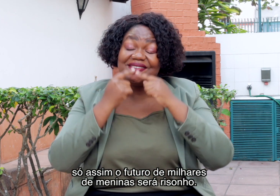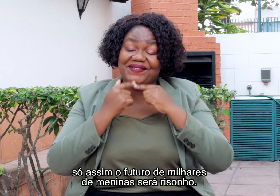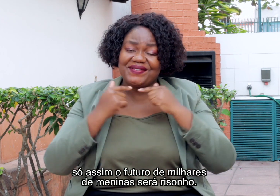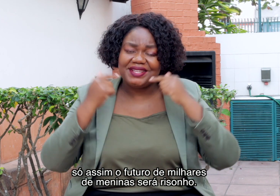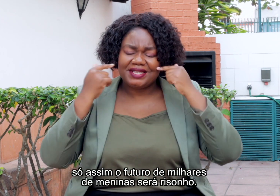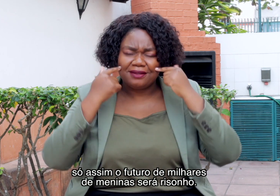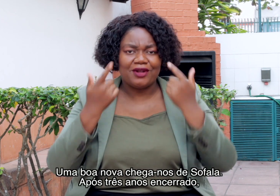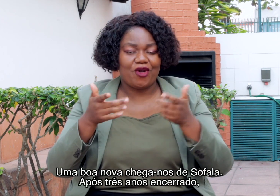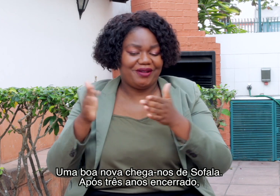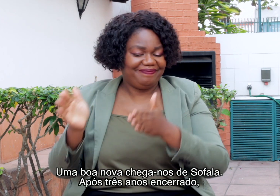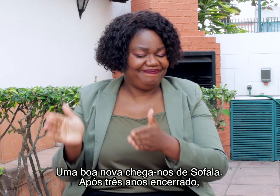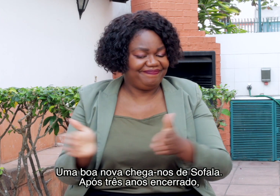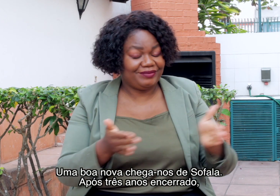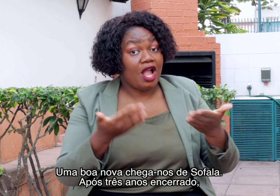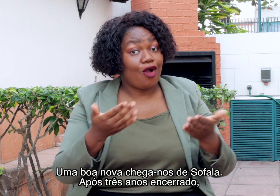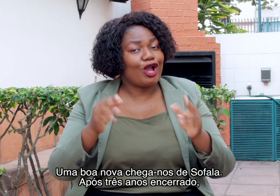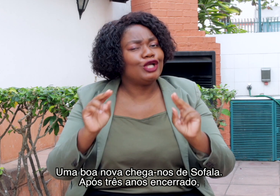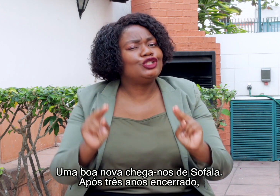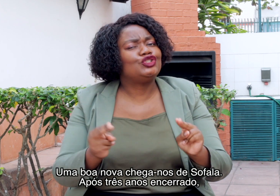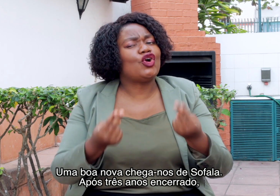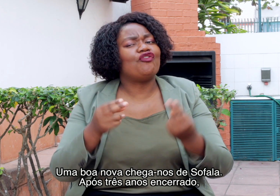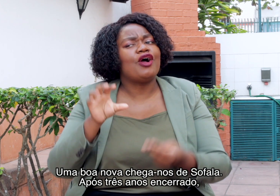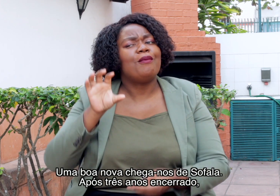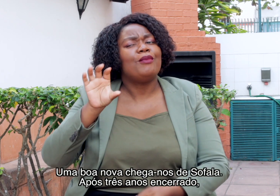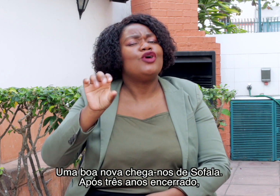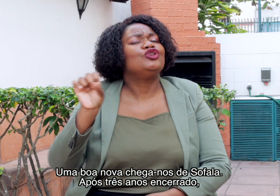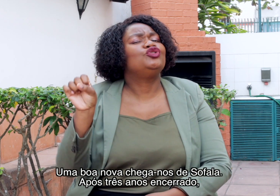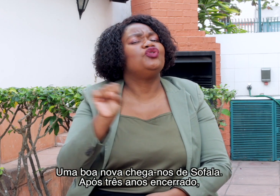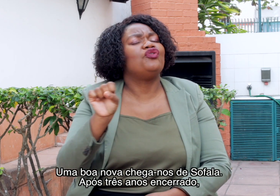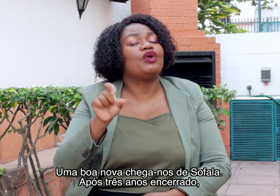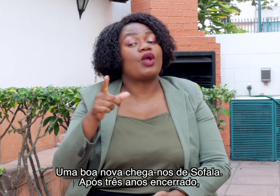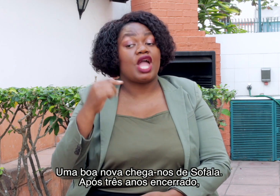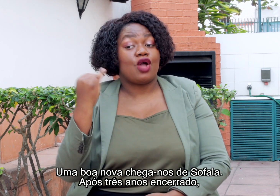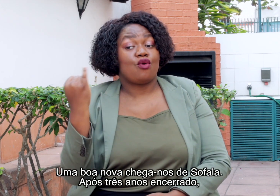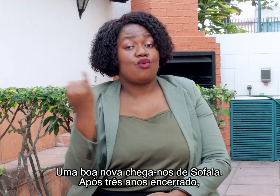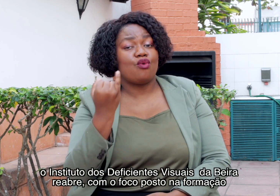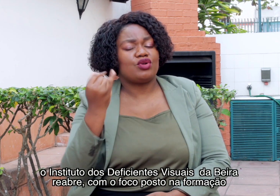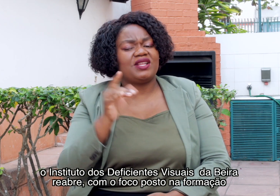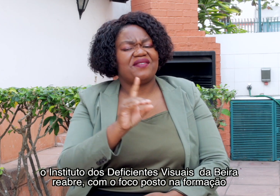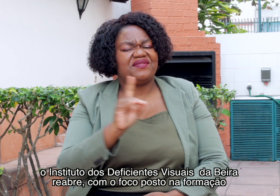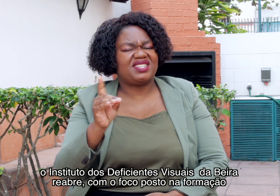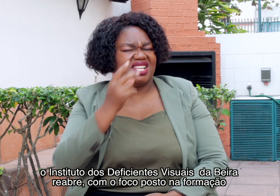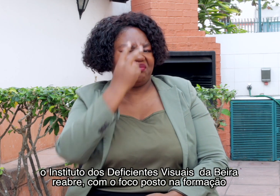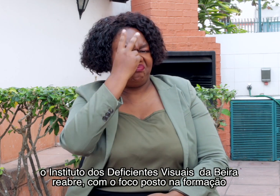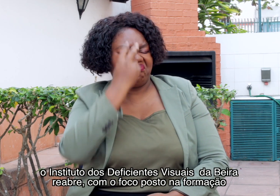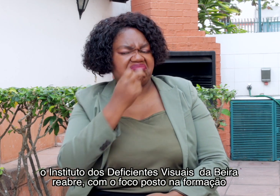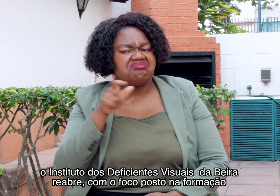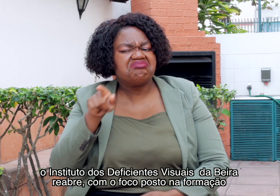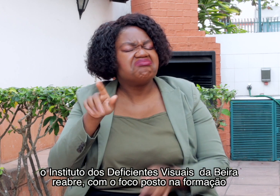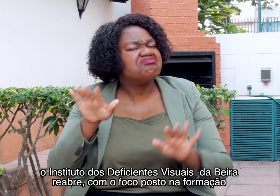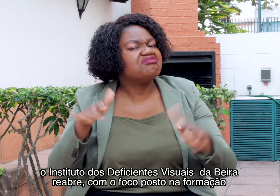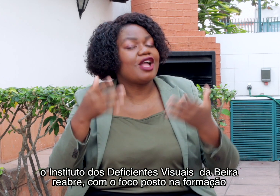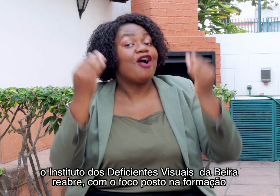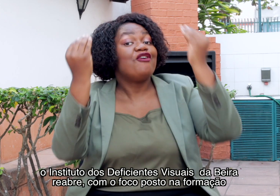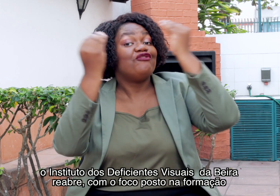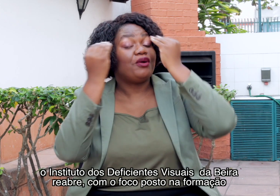meninas será risonho. Uma boa nova chega-nos de Sofala. Após 3 anos encerrado, o Instituto dos Deficientes Visuais